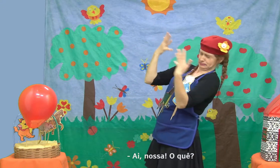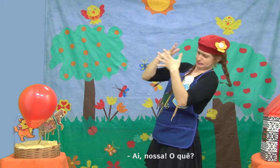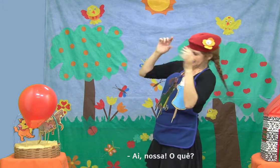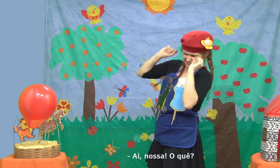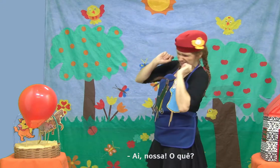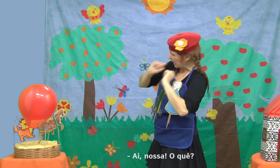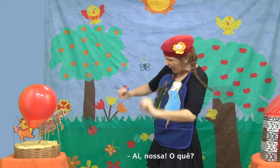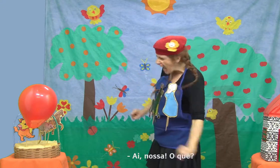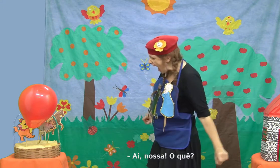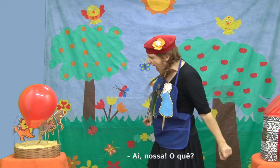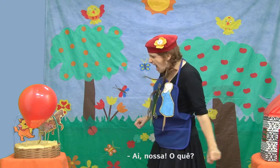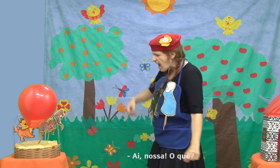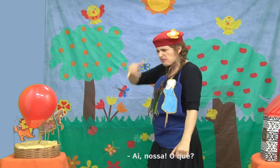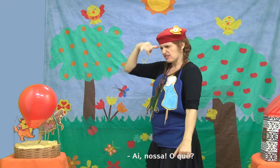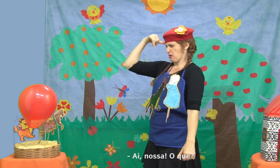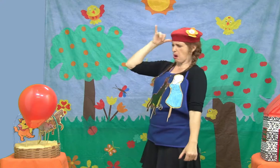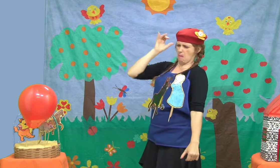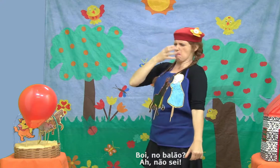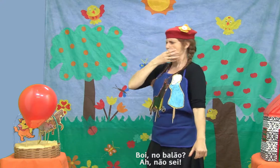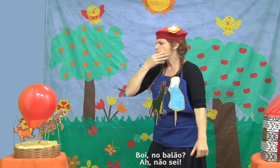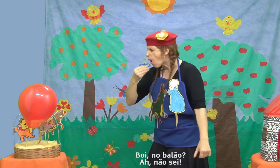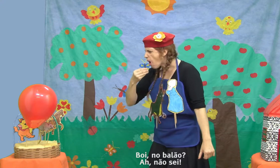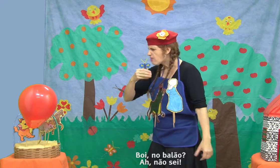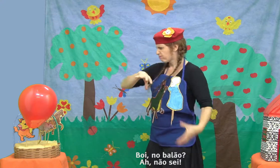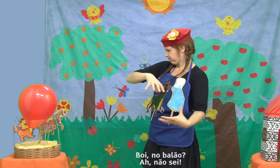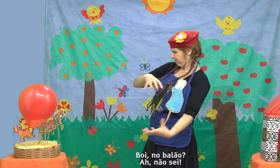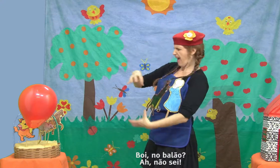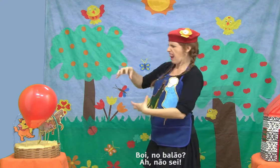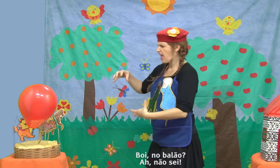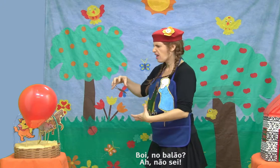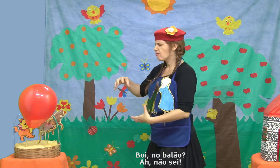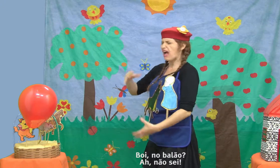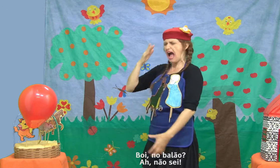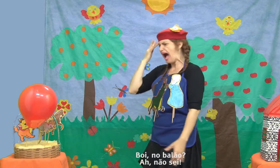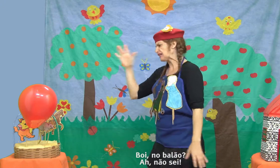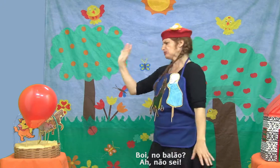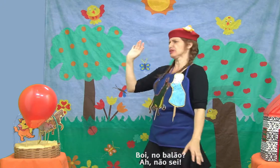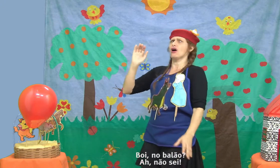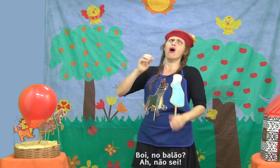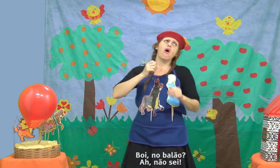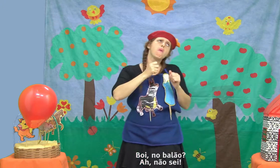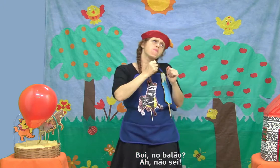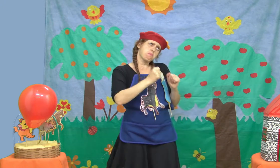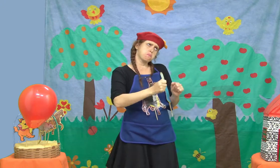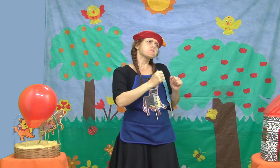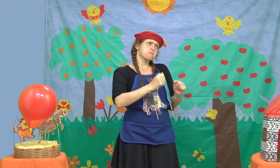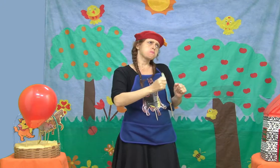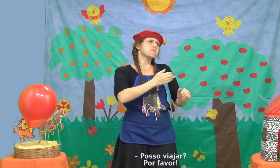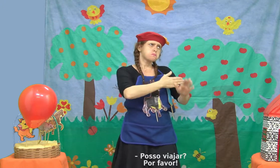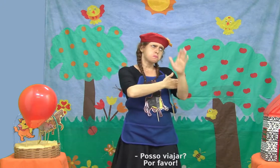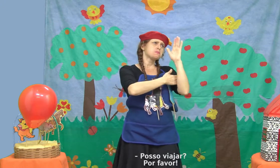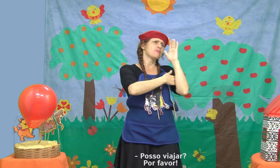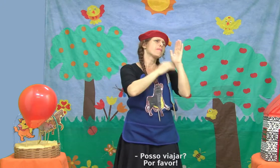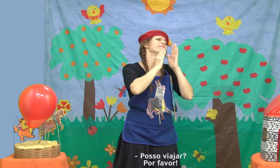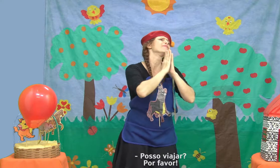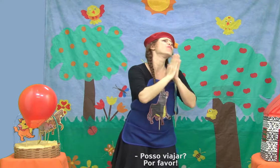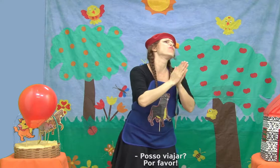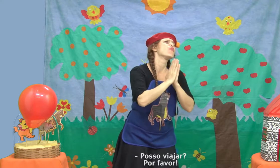nossa o que bush no balão a não sei poço viajar